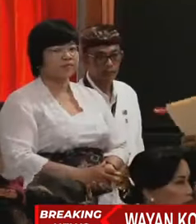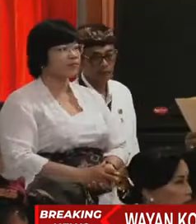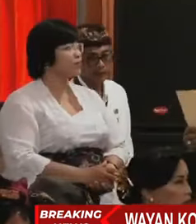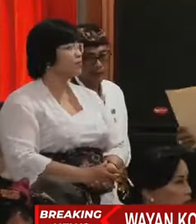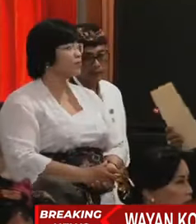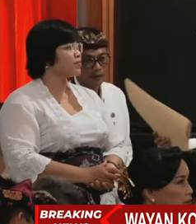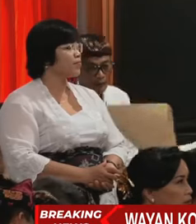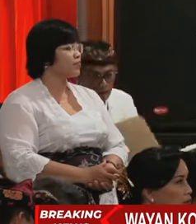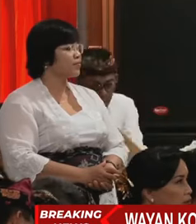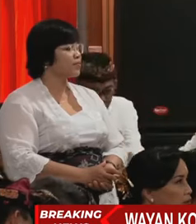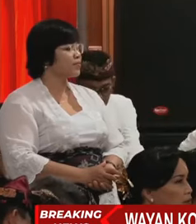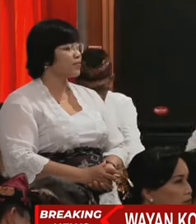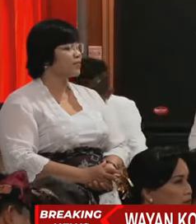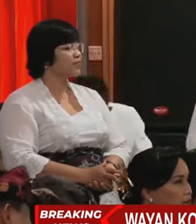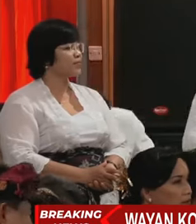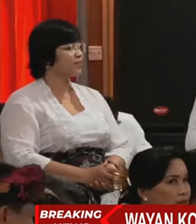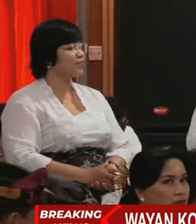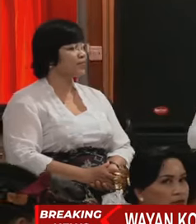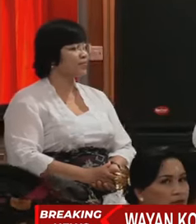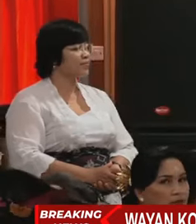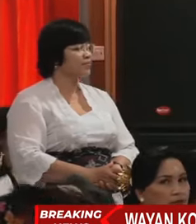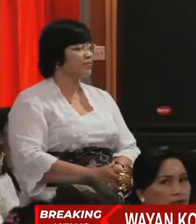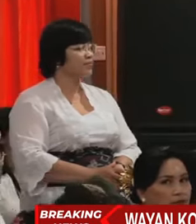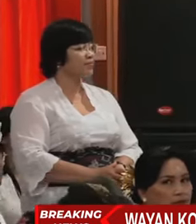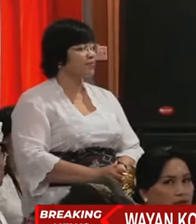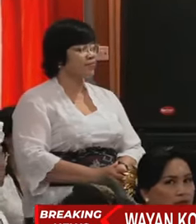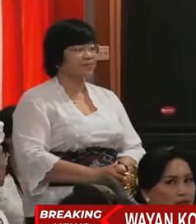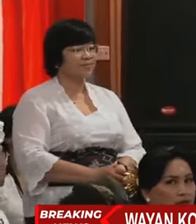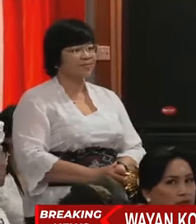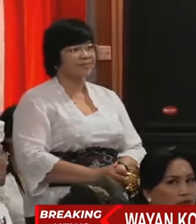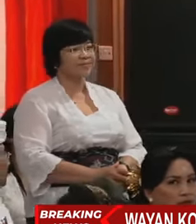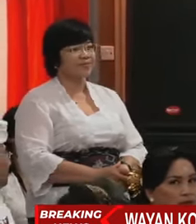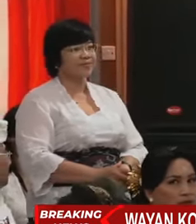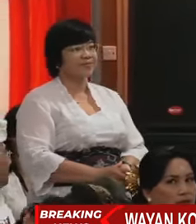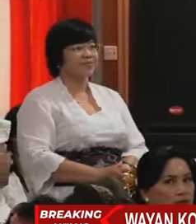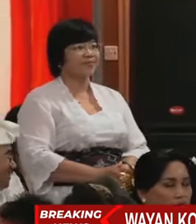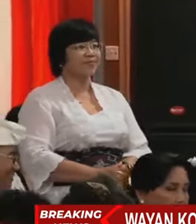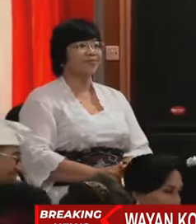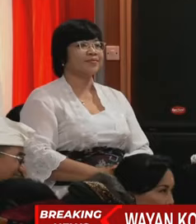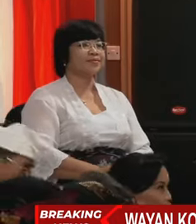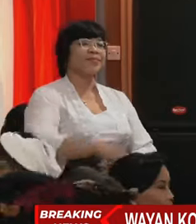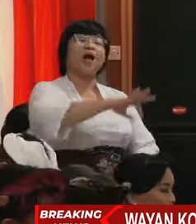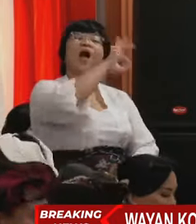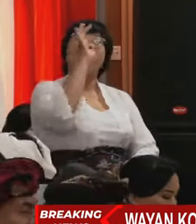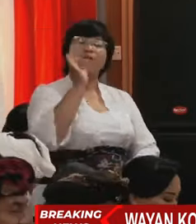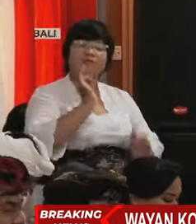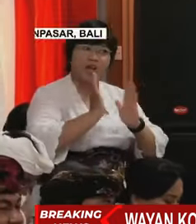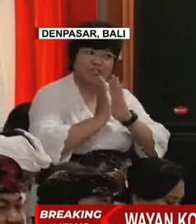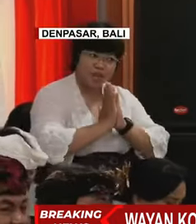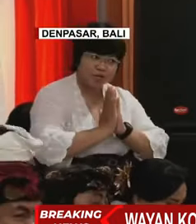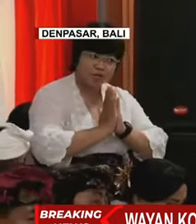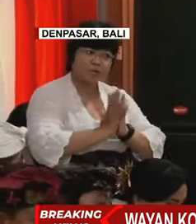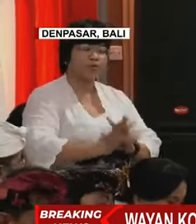itu jumlahnya di bawah 20% jadi sangat sedikit sebenarnya jadi di mana-mana figur itu yang utama tetapi bukan